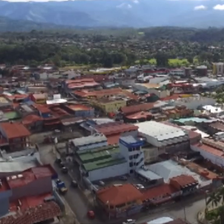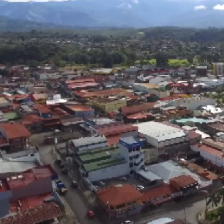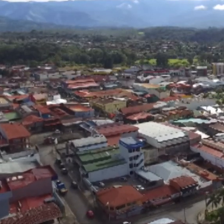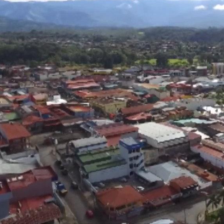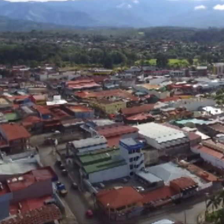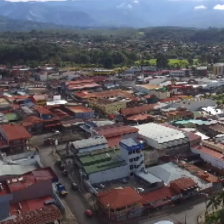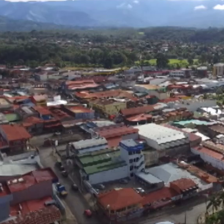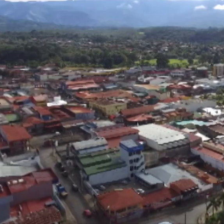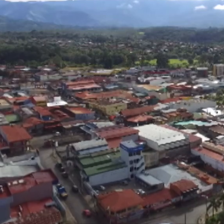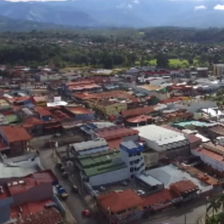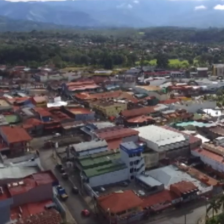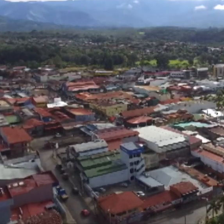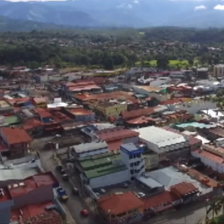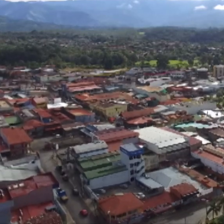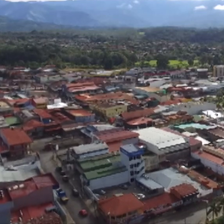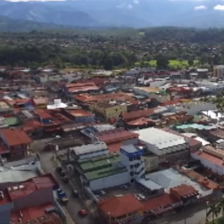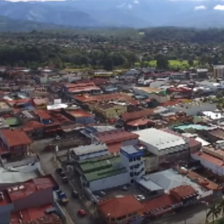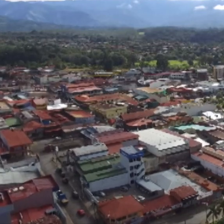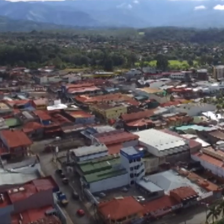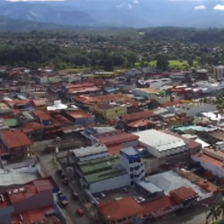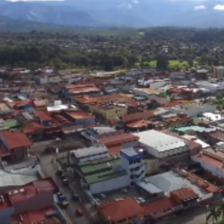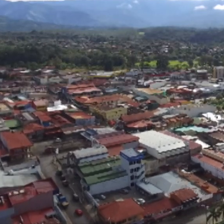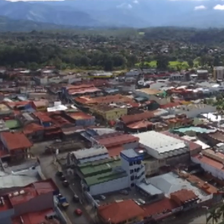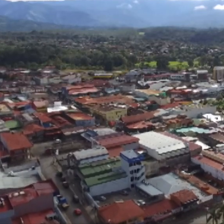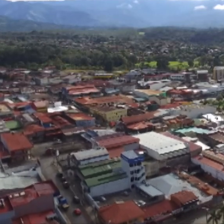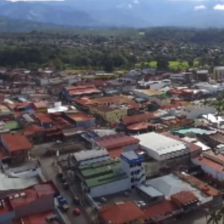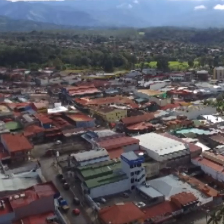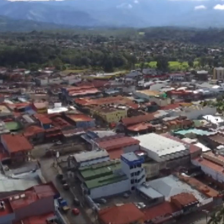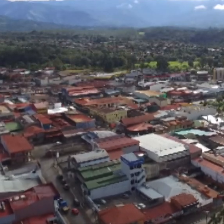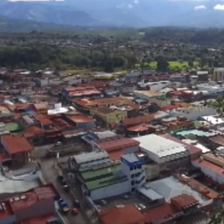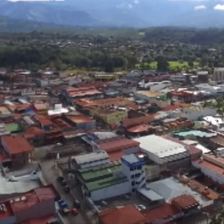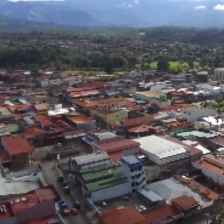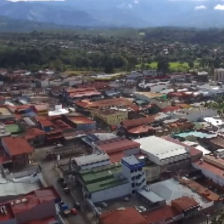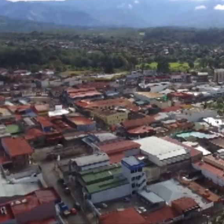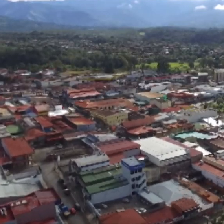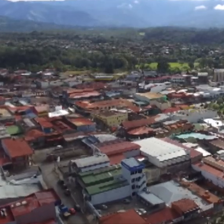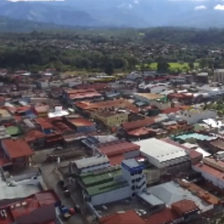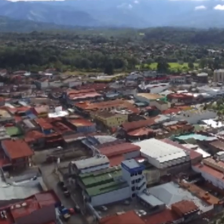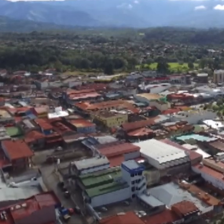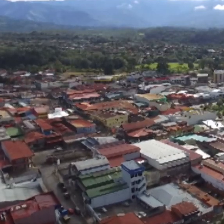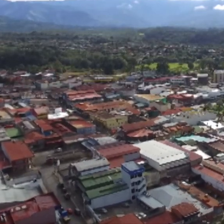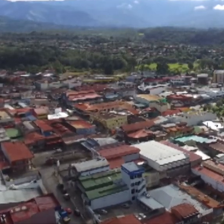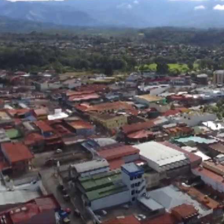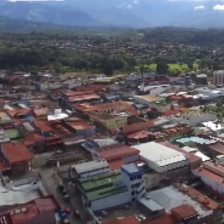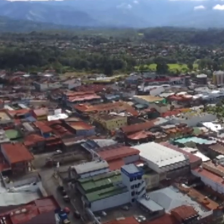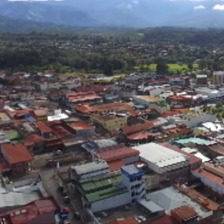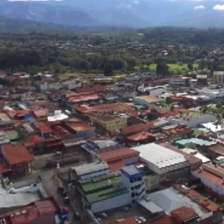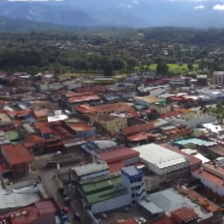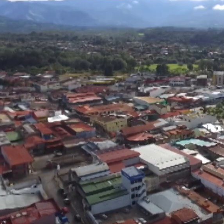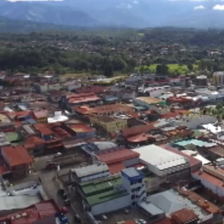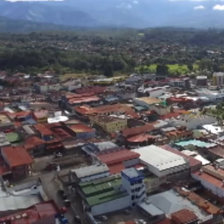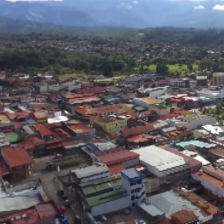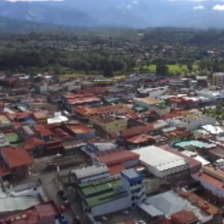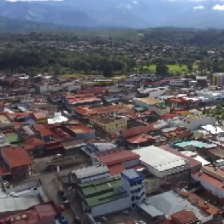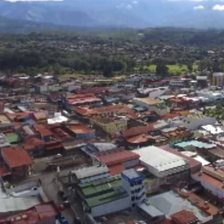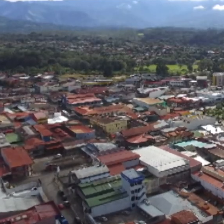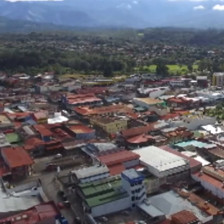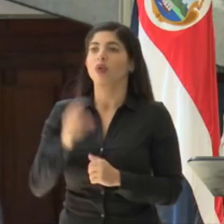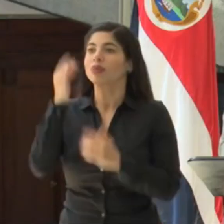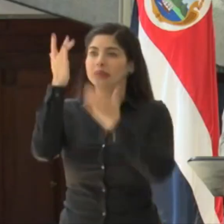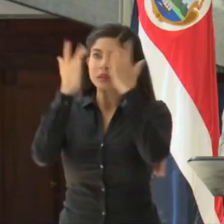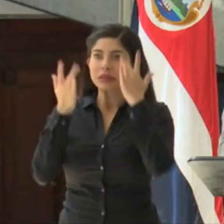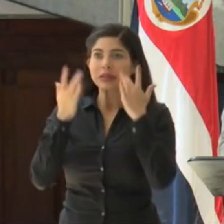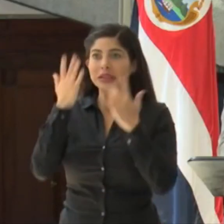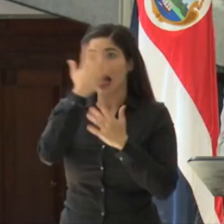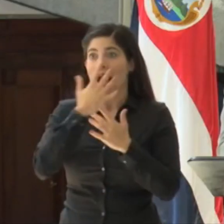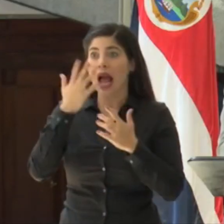estornudo y tos y la solicitud de solo salir de casa en ocasiones extremadamente necesarias. De no tocarse la